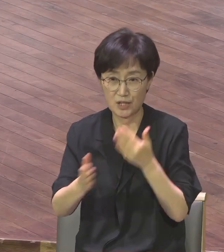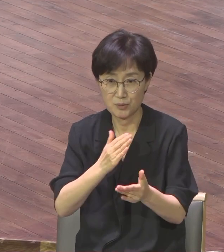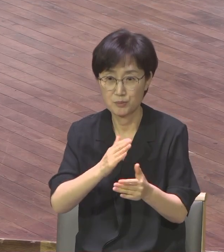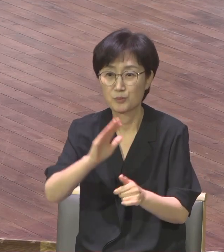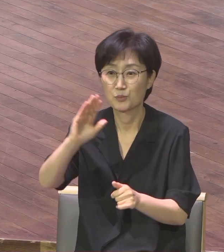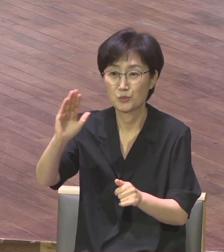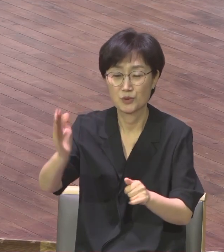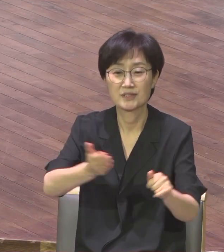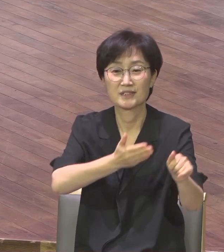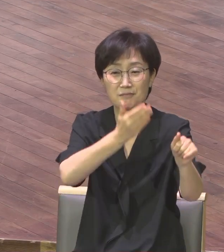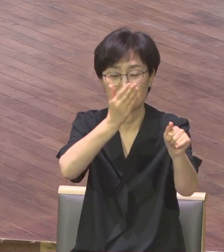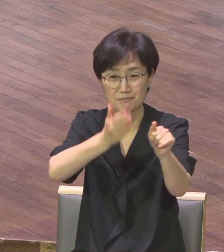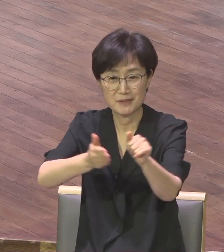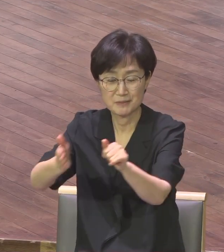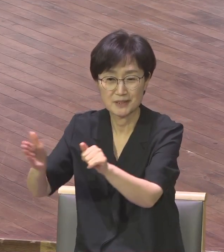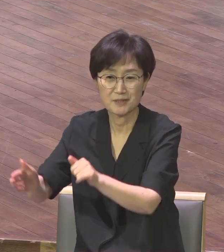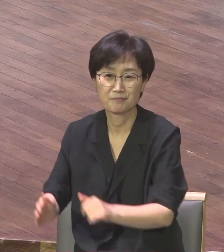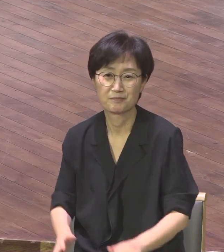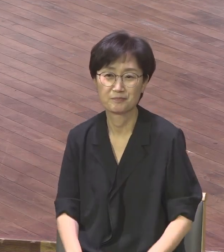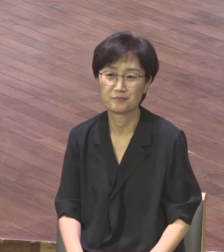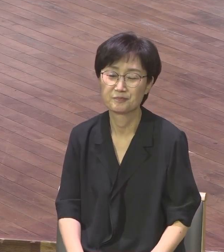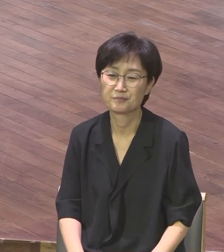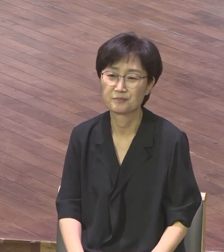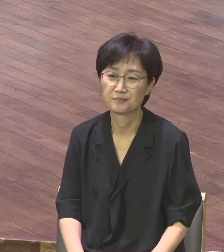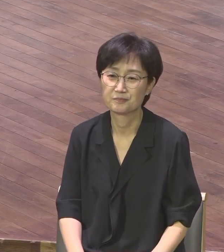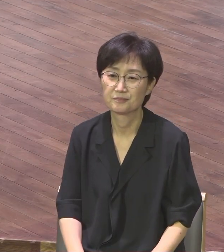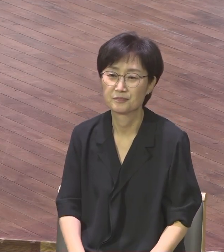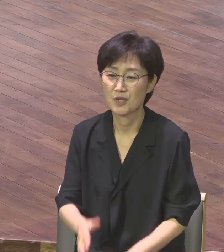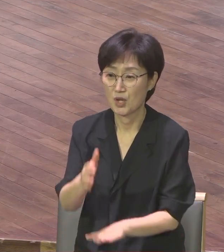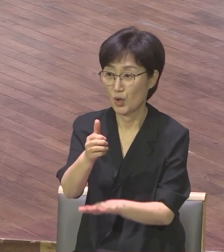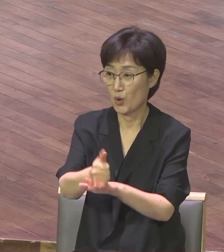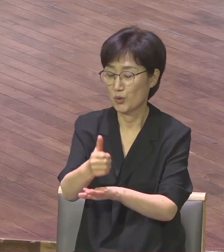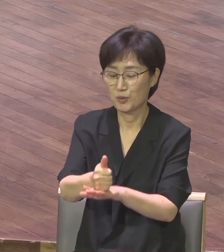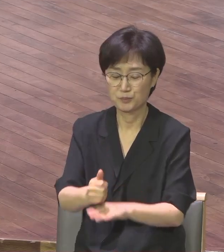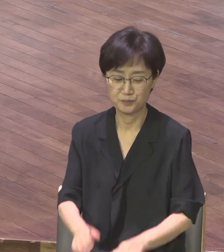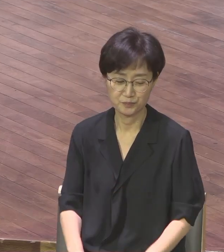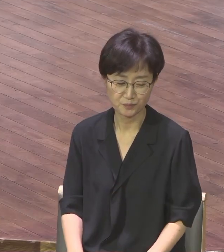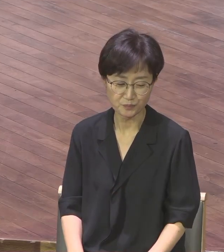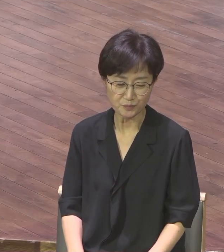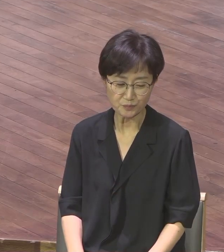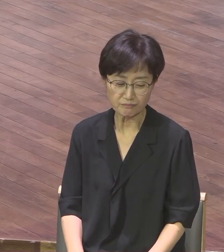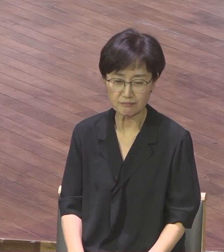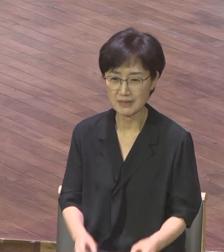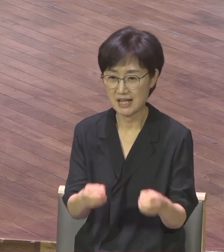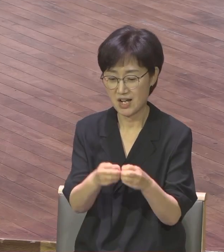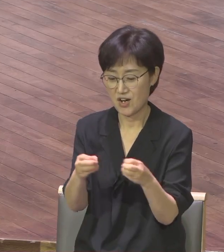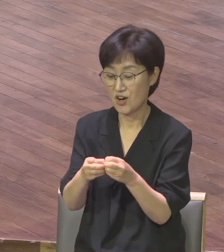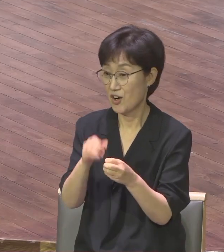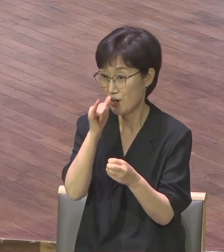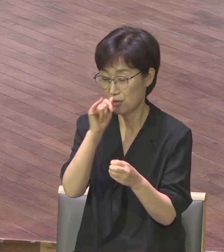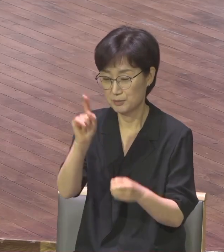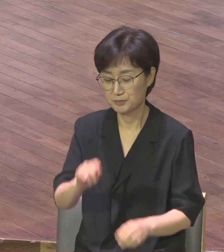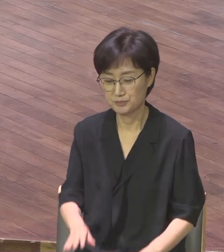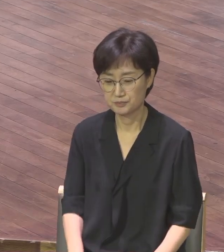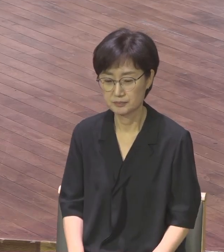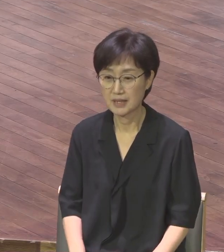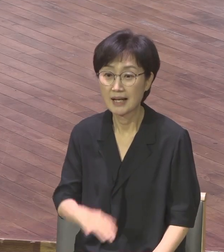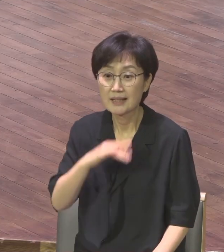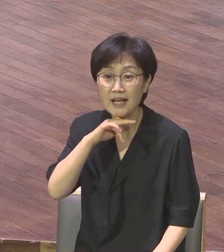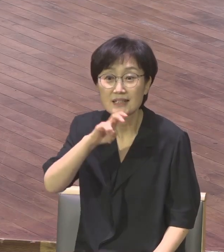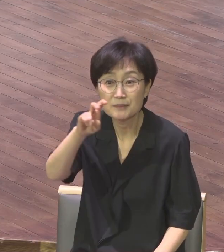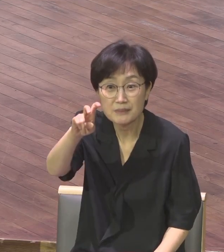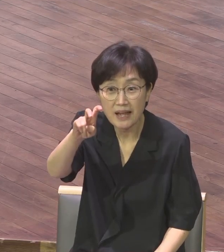다 되시기를 점으로 축복합니다. 결론입니다. 이런 글이 있습니다.